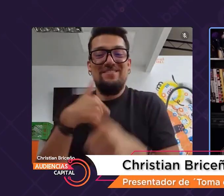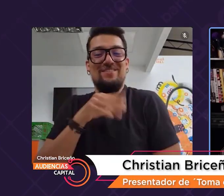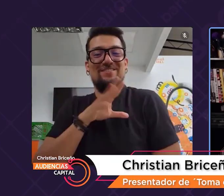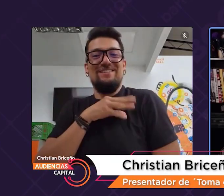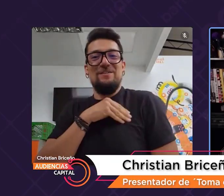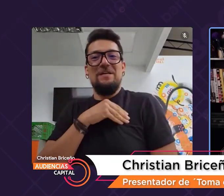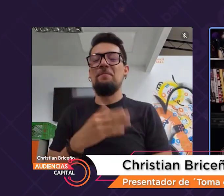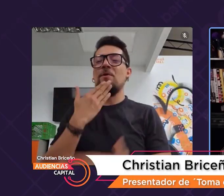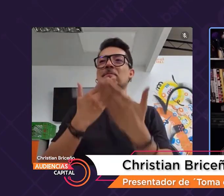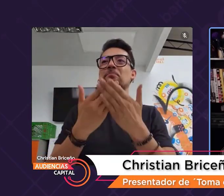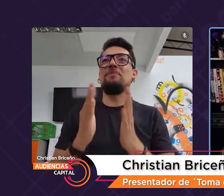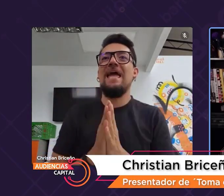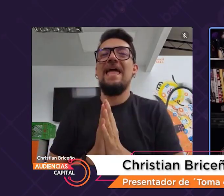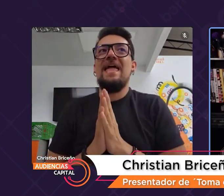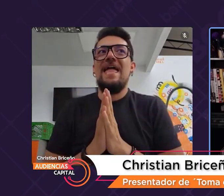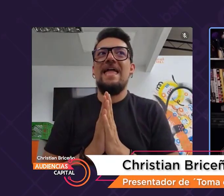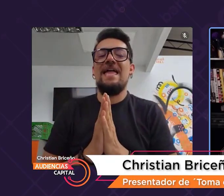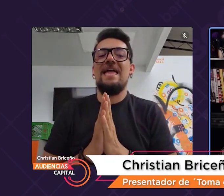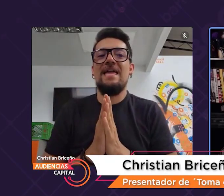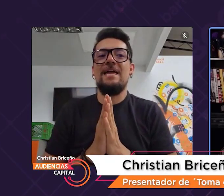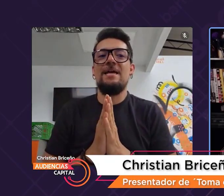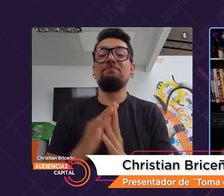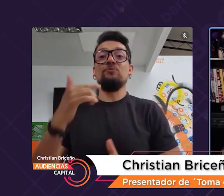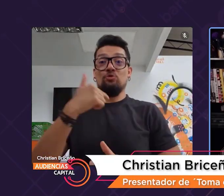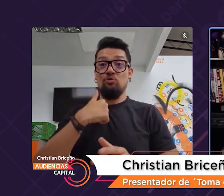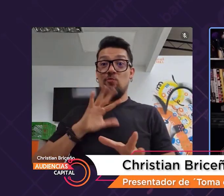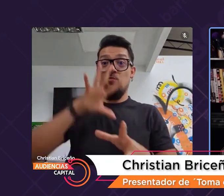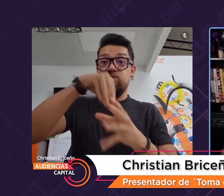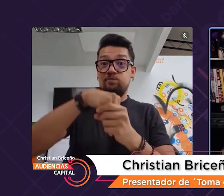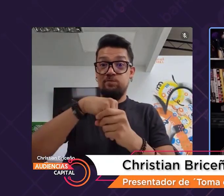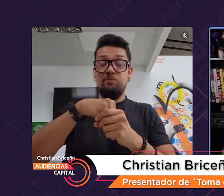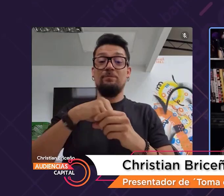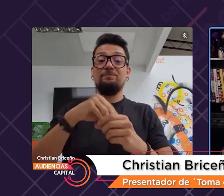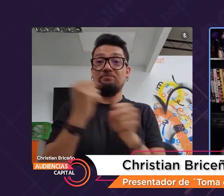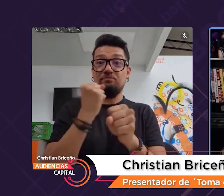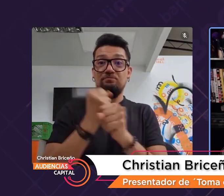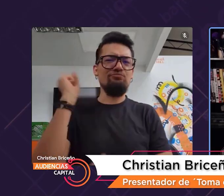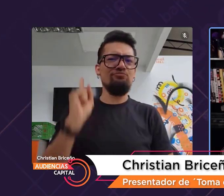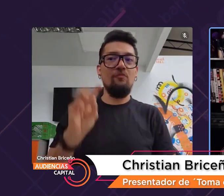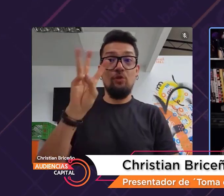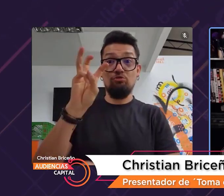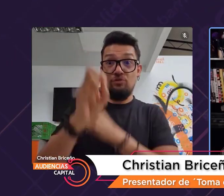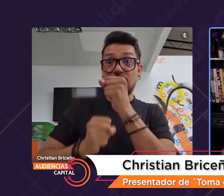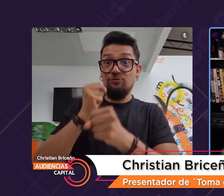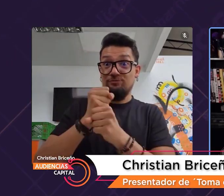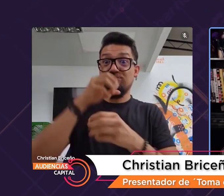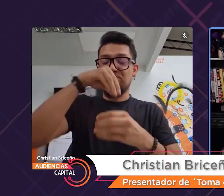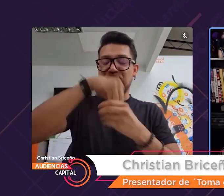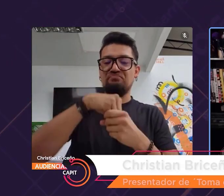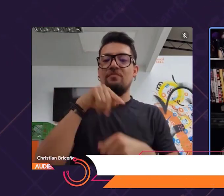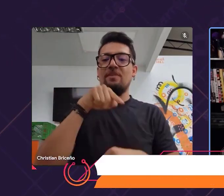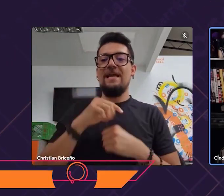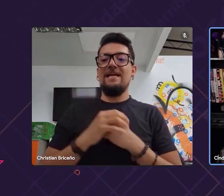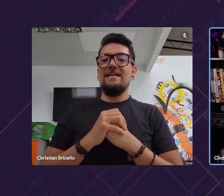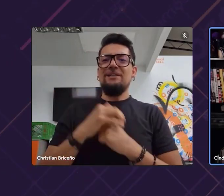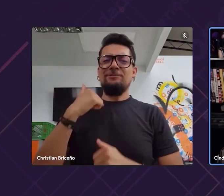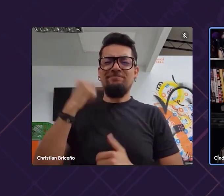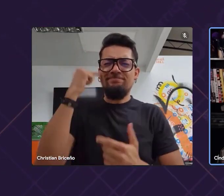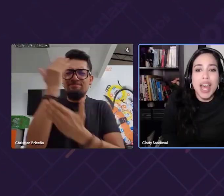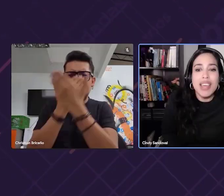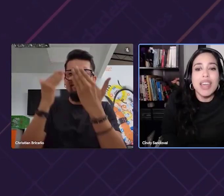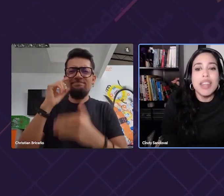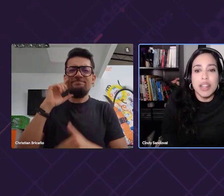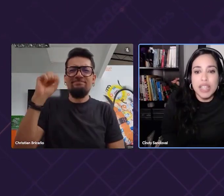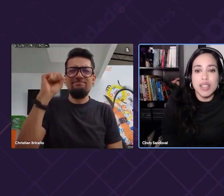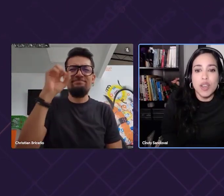Muy buena pregunta, realmente es una muy buena pregunta que nos podemos analizar. Te cuento que yo tengo 8 años